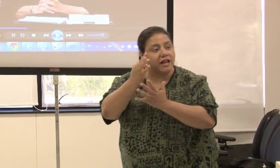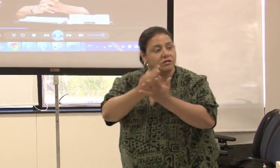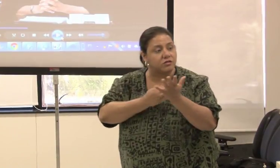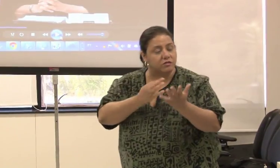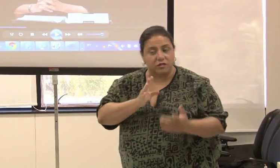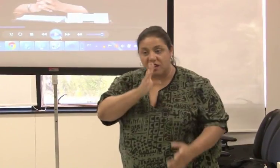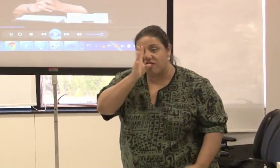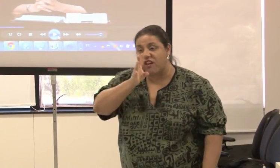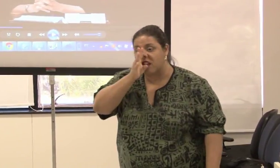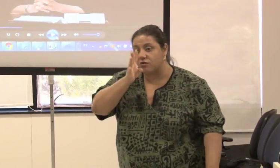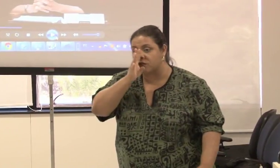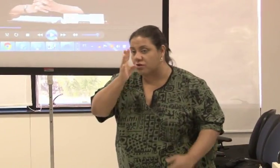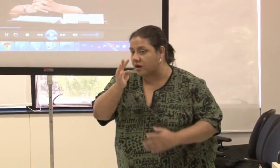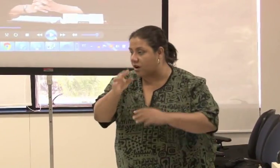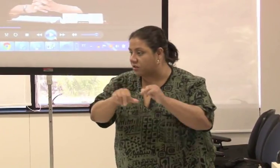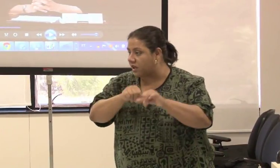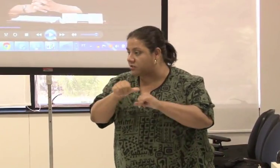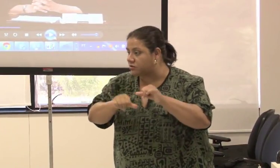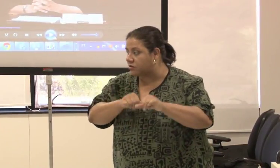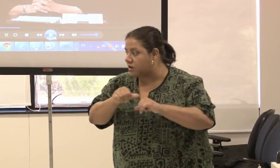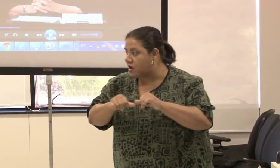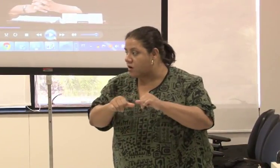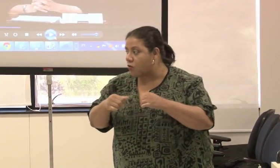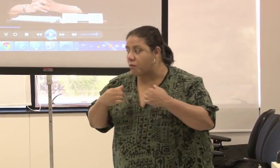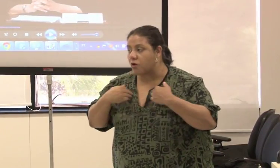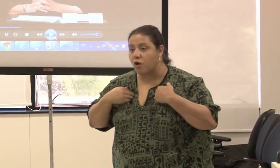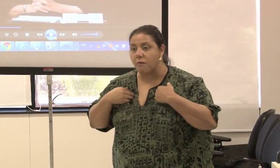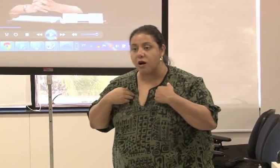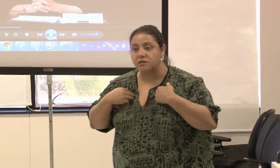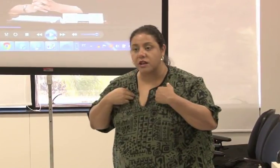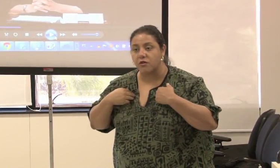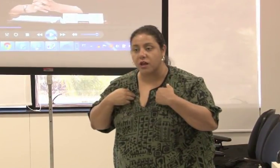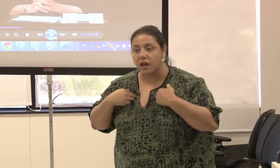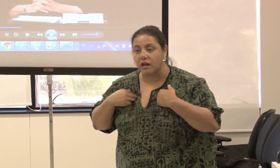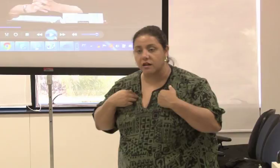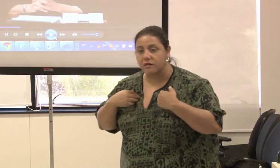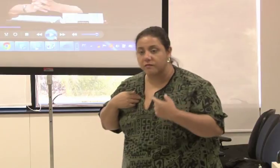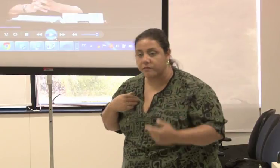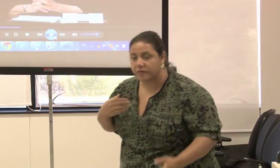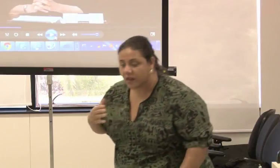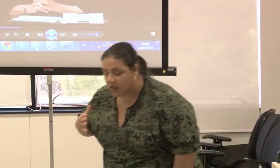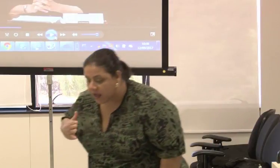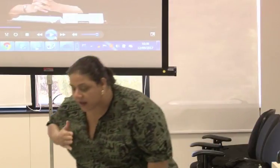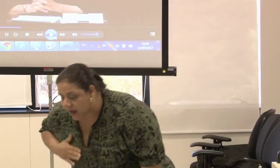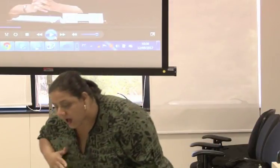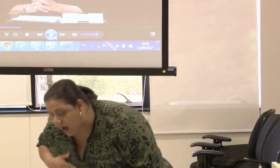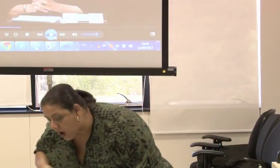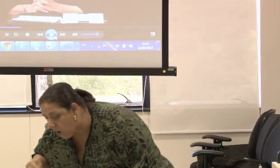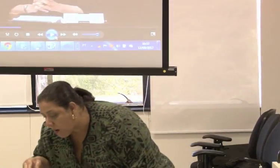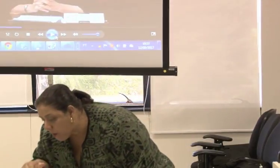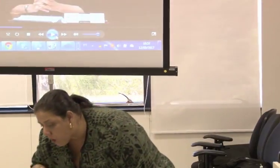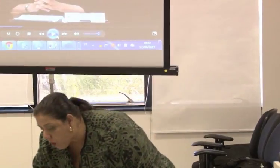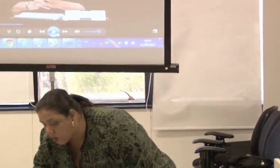texto, invento de trocar o texto, o meu normal seria o quê? Calma,